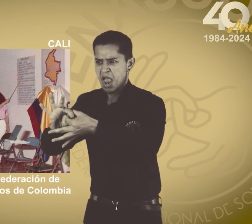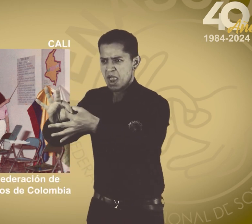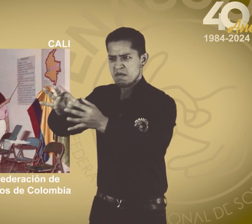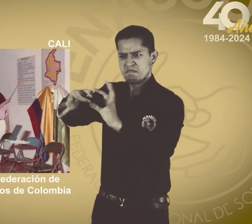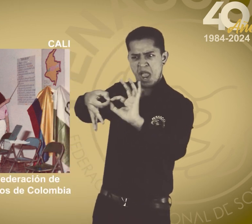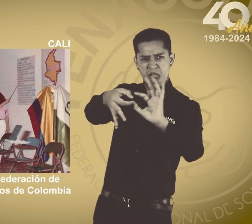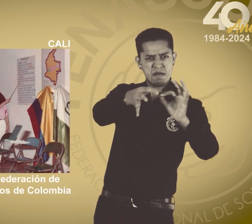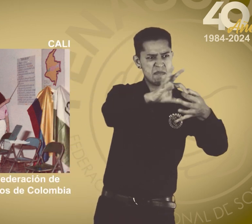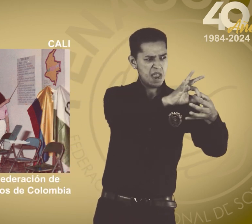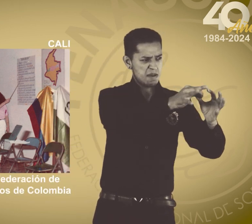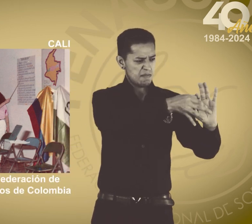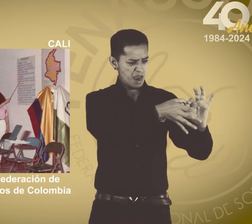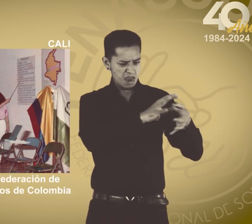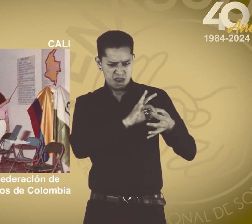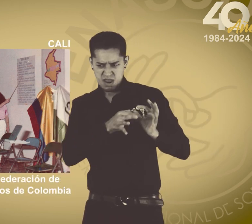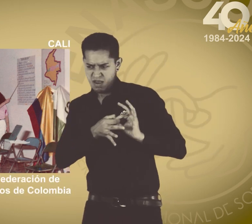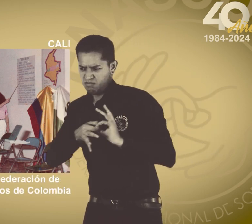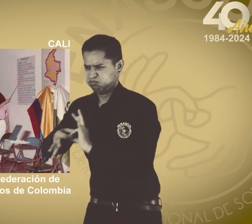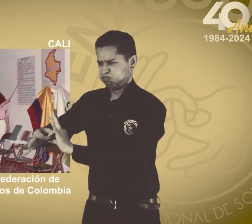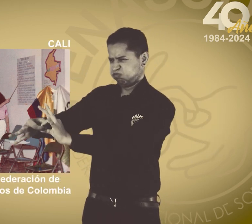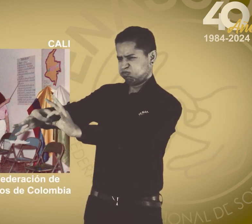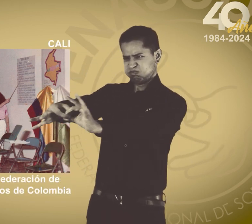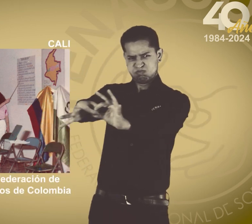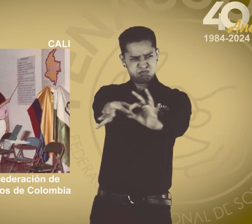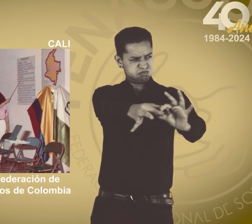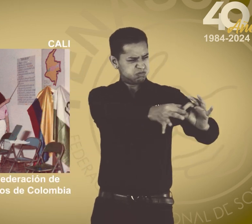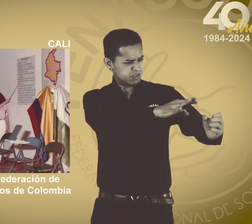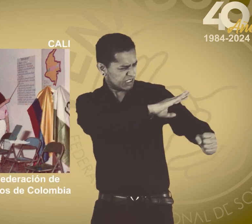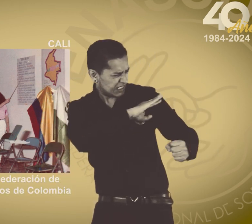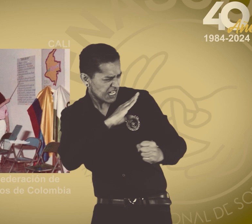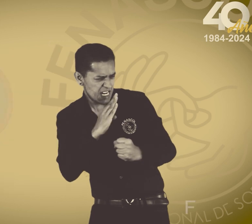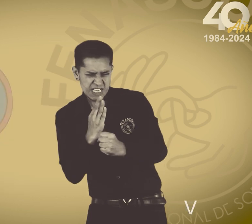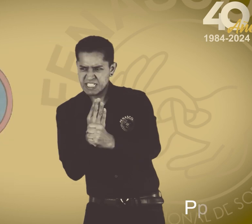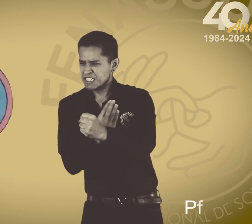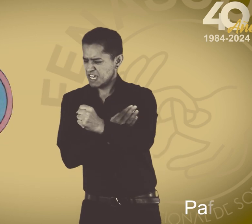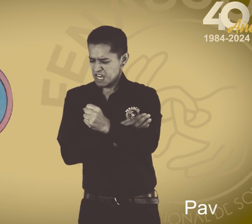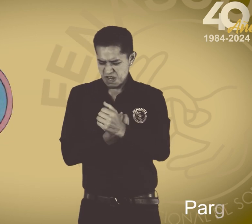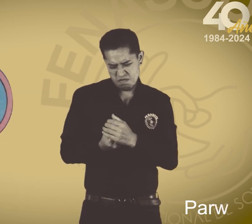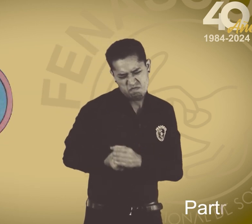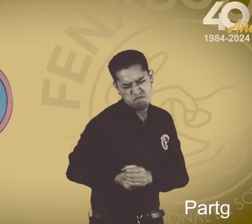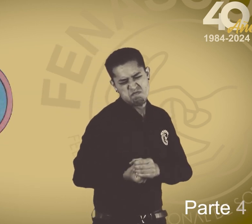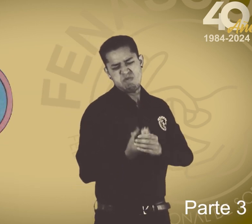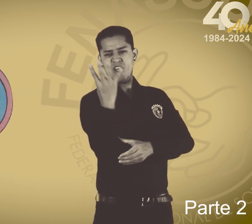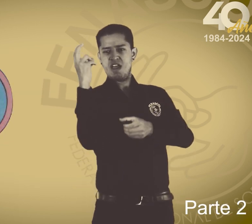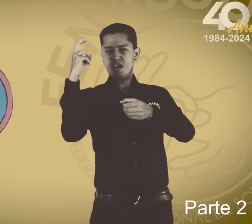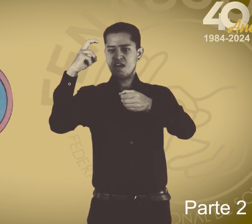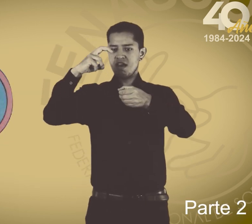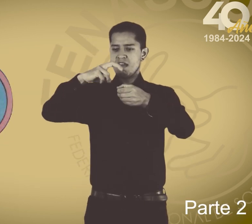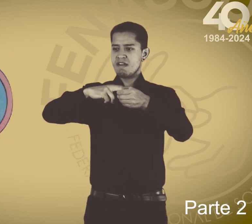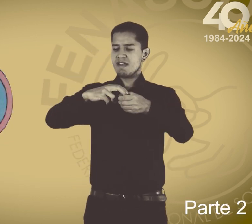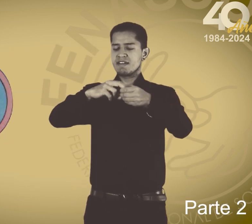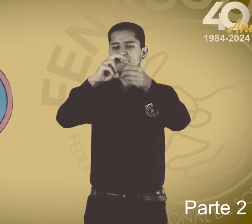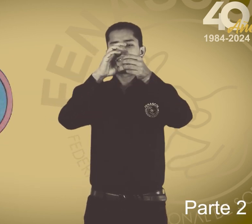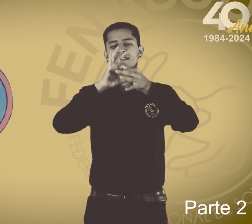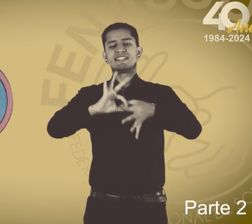Germina la semilla, da su fruto. La unión es nuestra fortaleza. Fenascol.